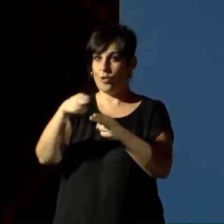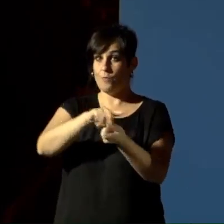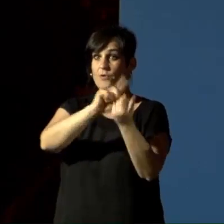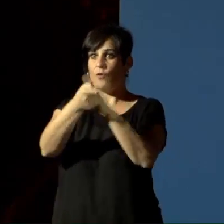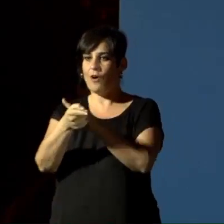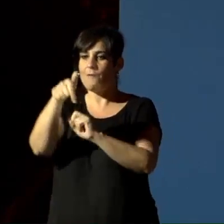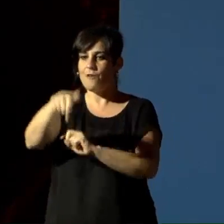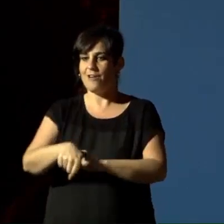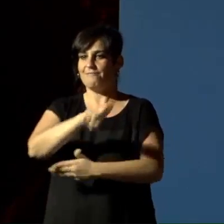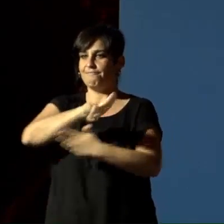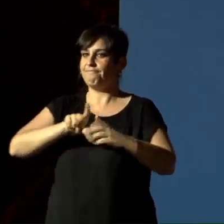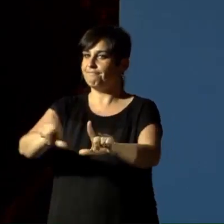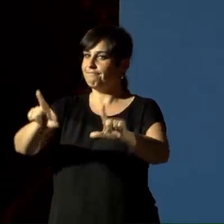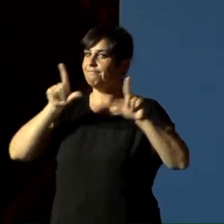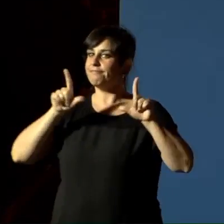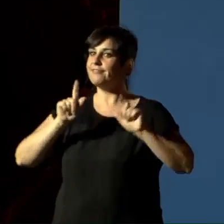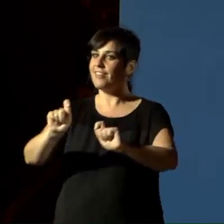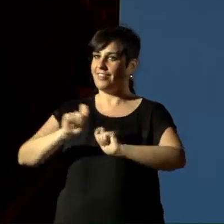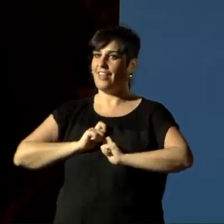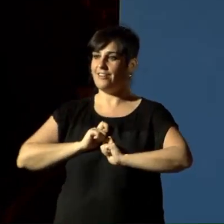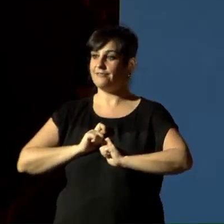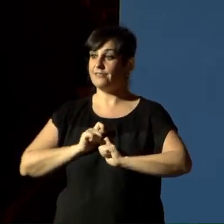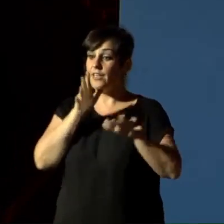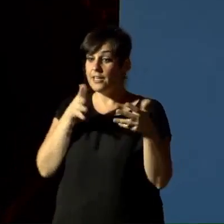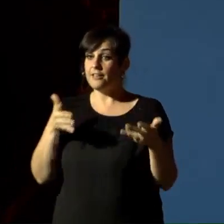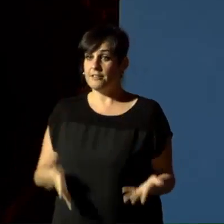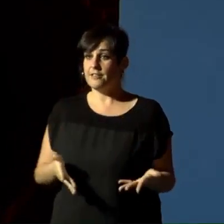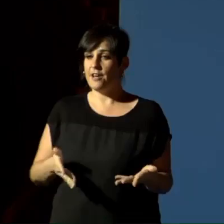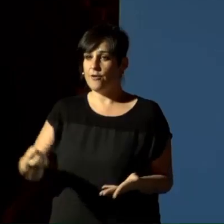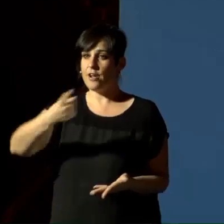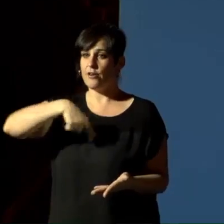Europa. E agora vamos facer